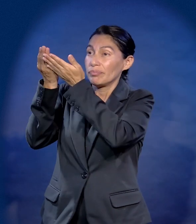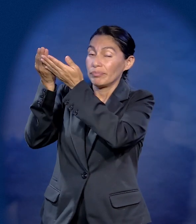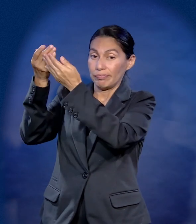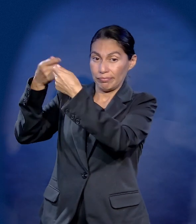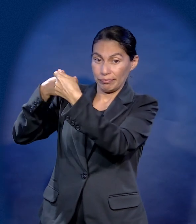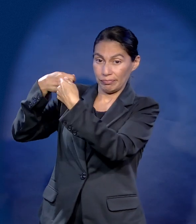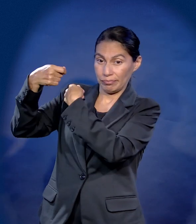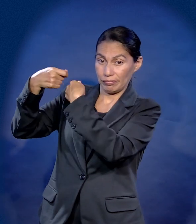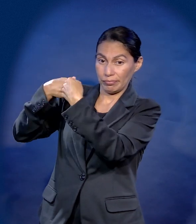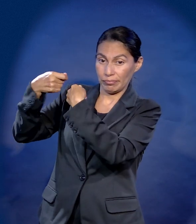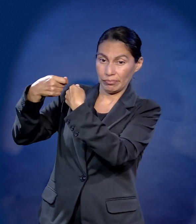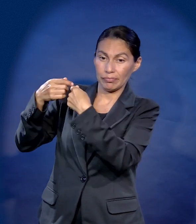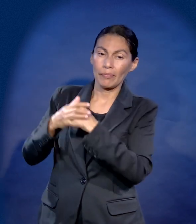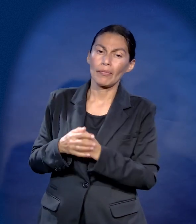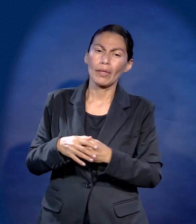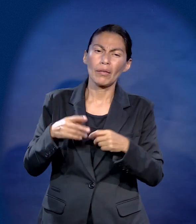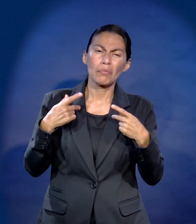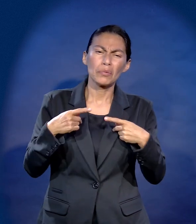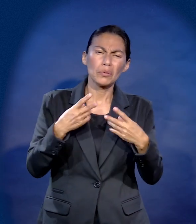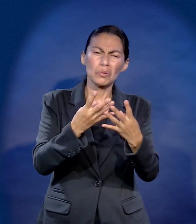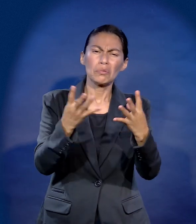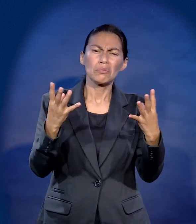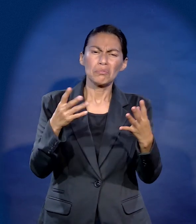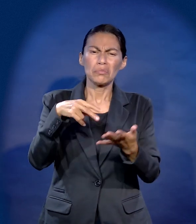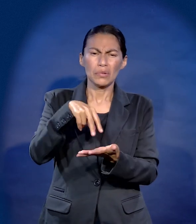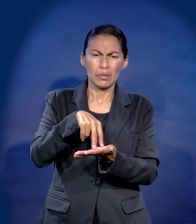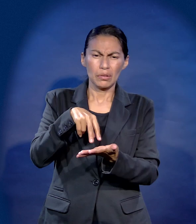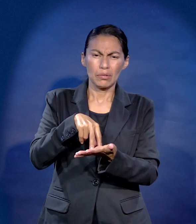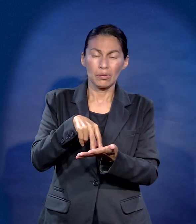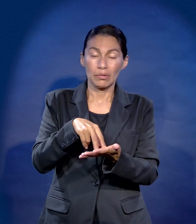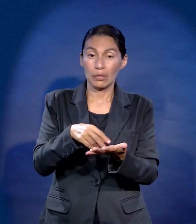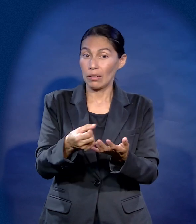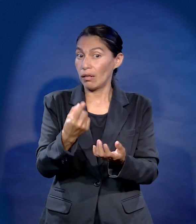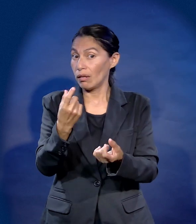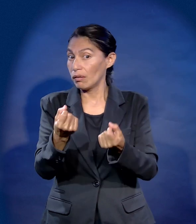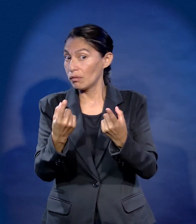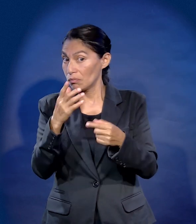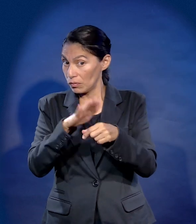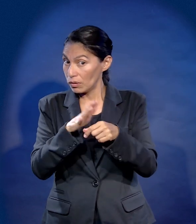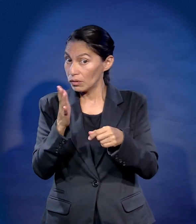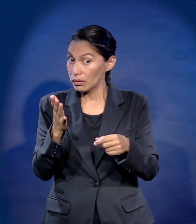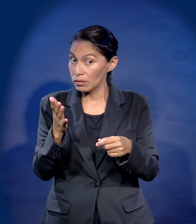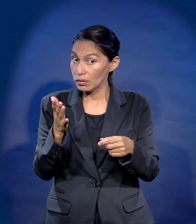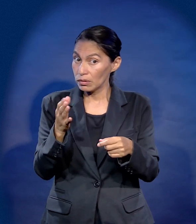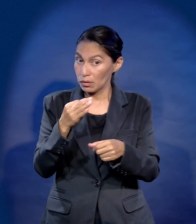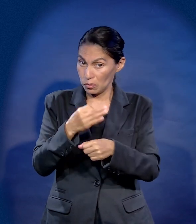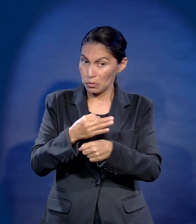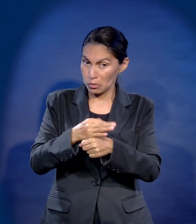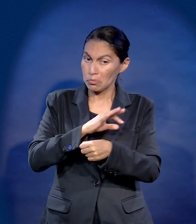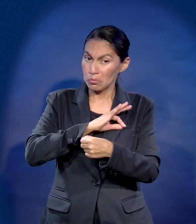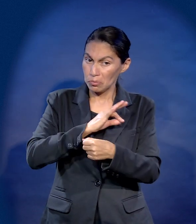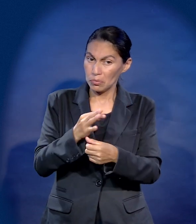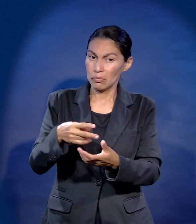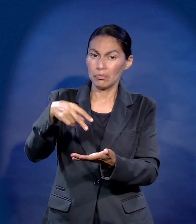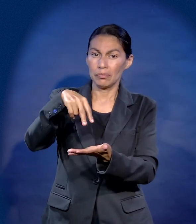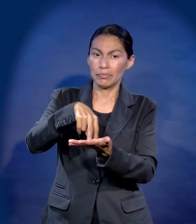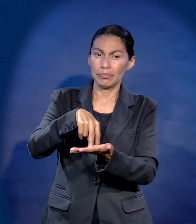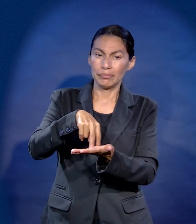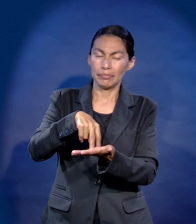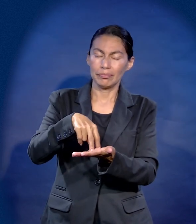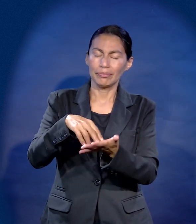Hay varios muchachos puestos en pie. ¿Falta alguien más? Este es el momento.